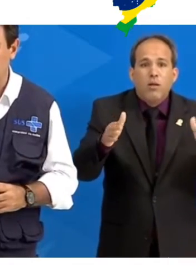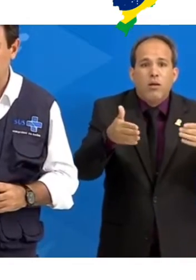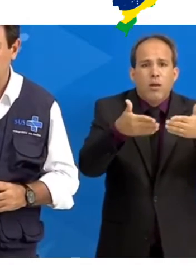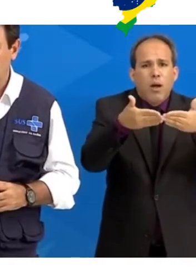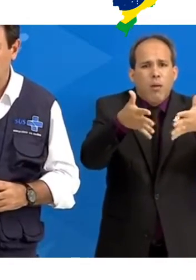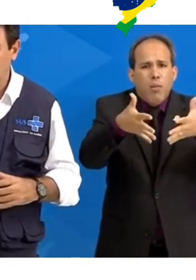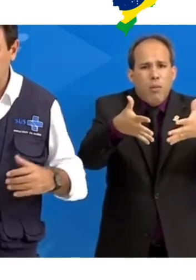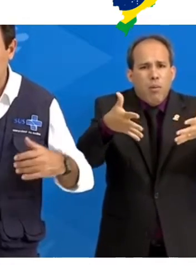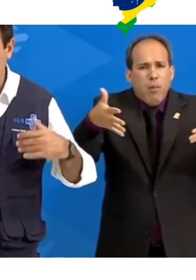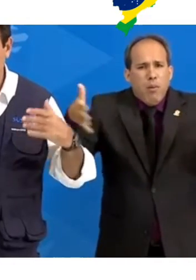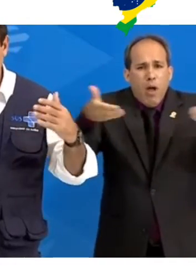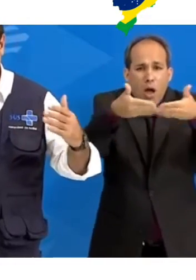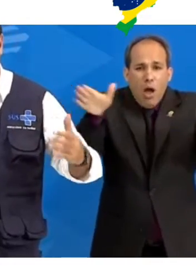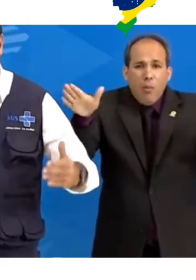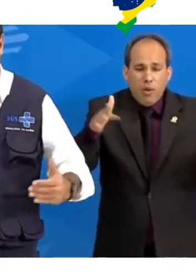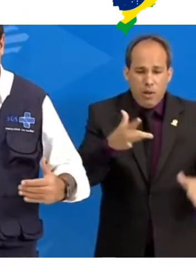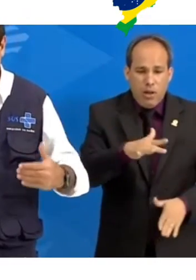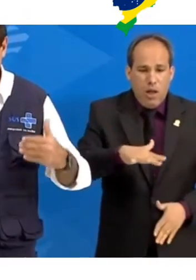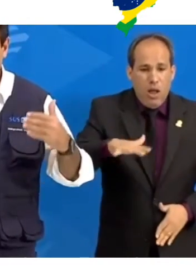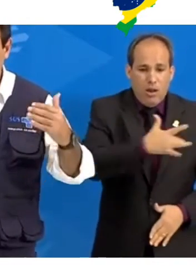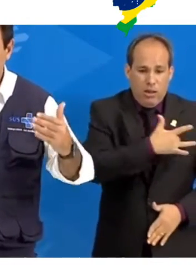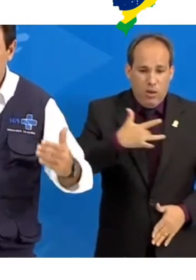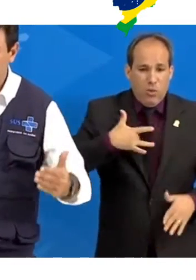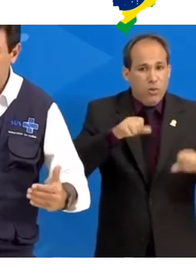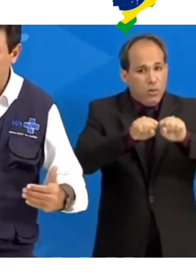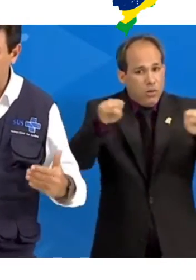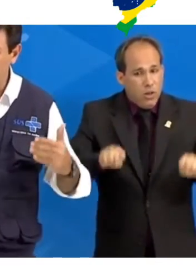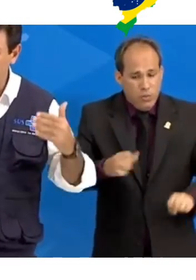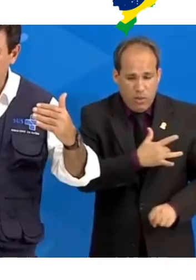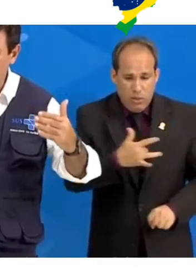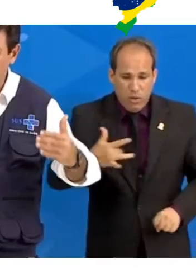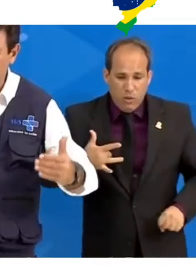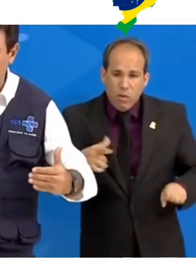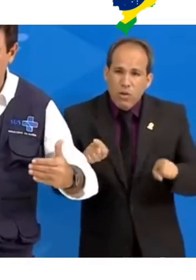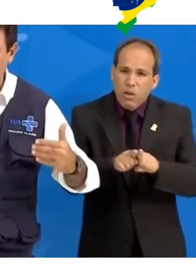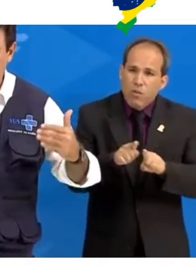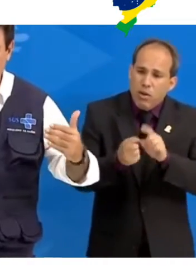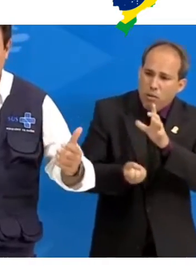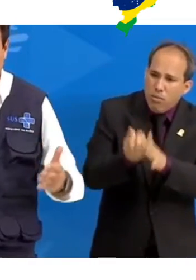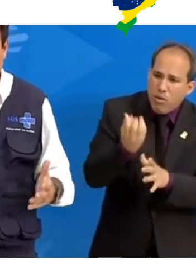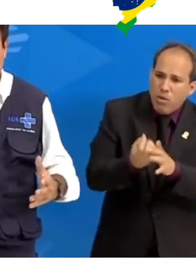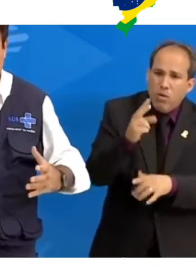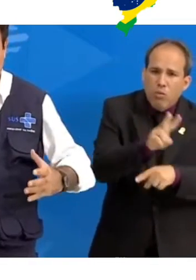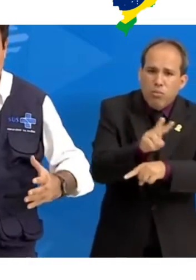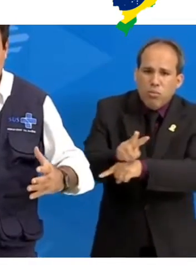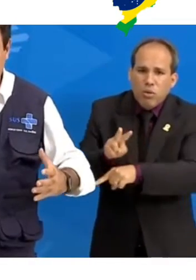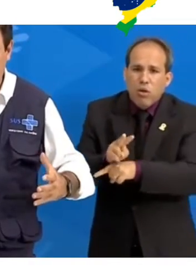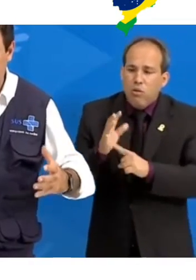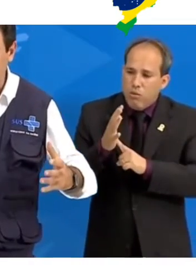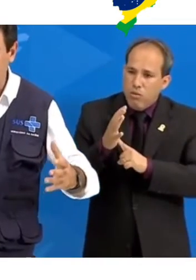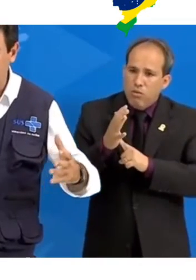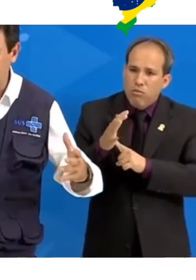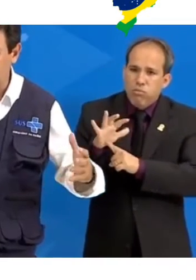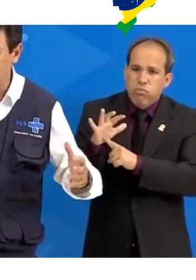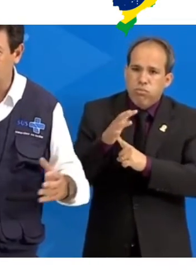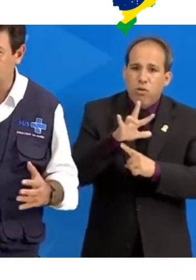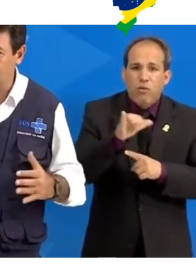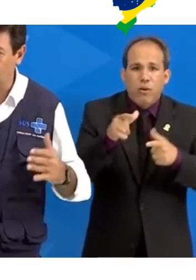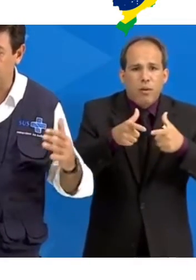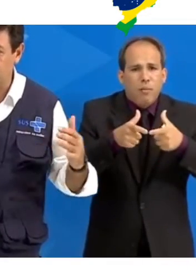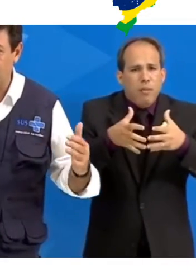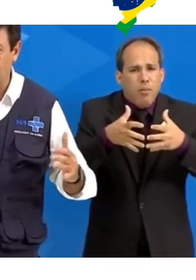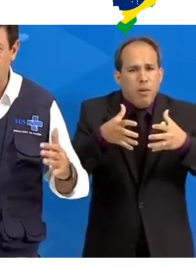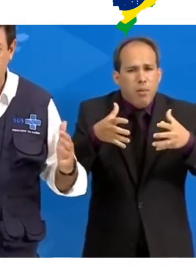saúde. O nosso esforço de produção de equipamentos de proteção individual e de ventiladores vai crescendo. A